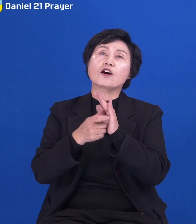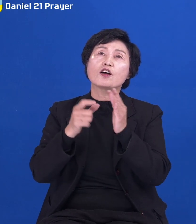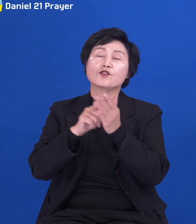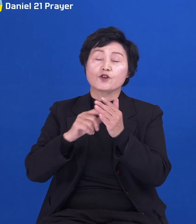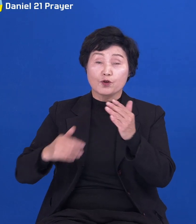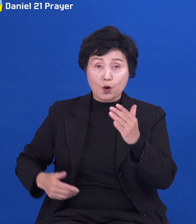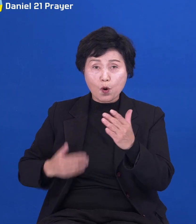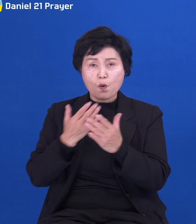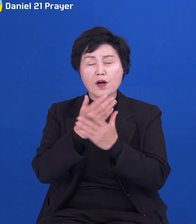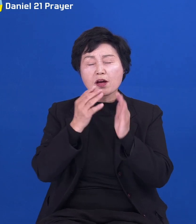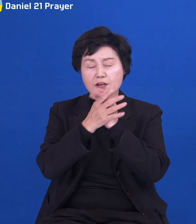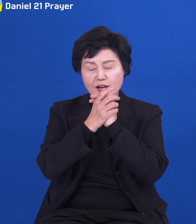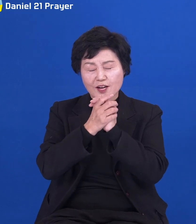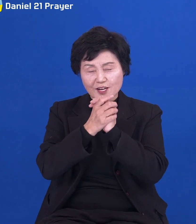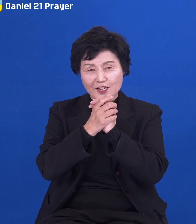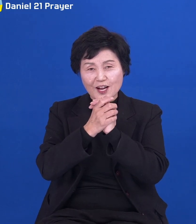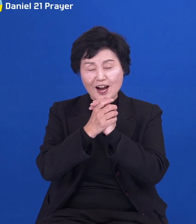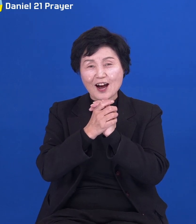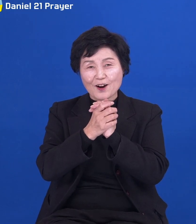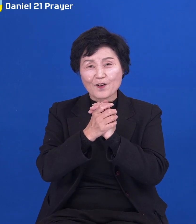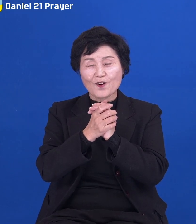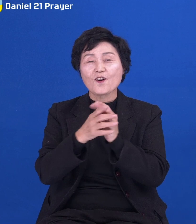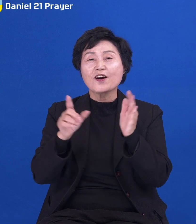다시 들어서게 되었습니다.